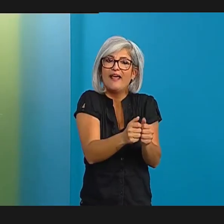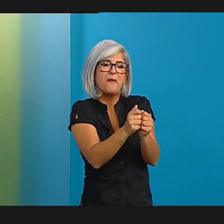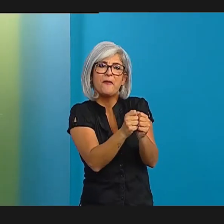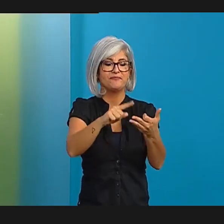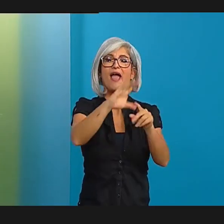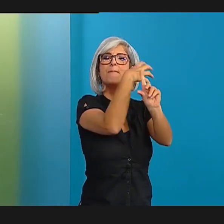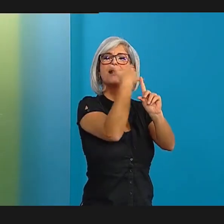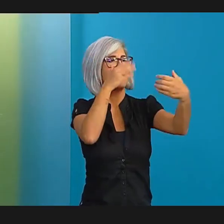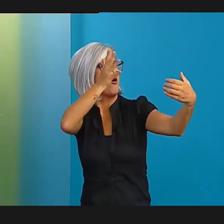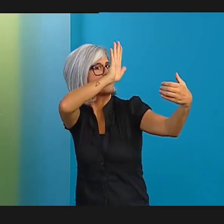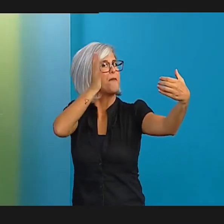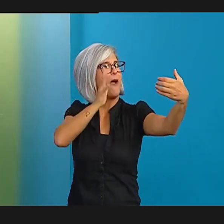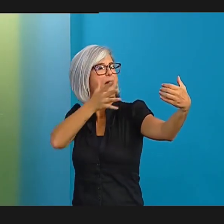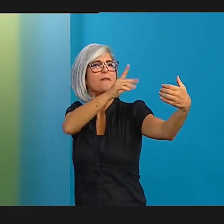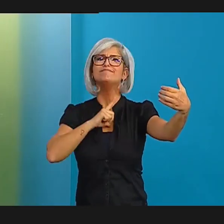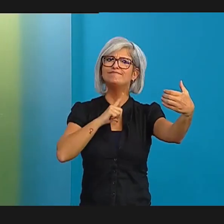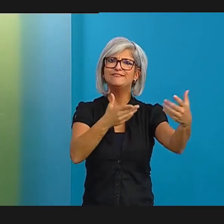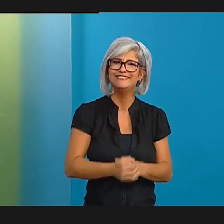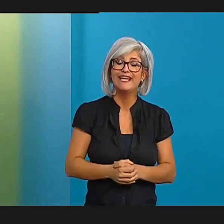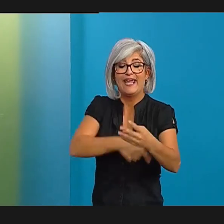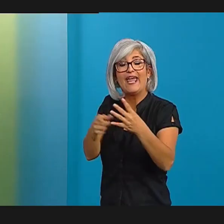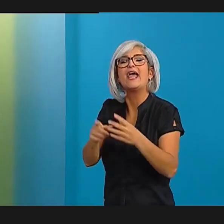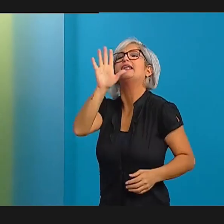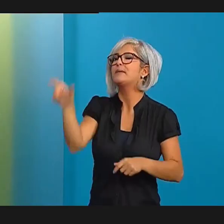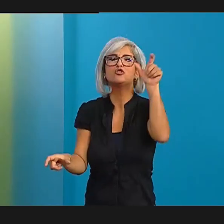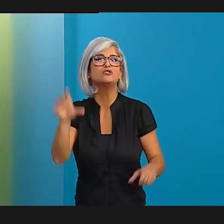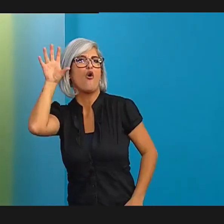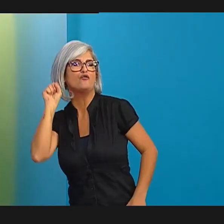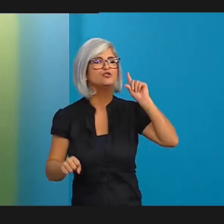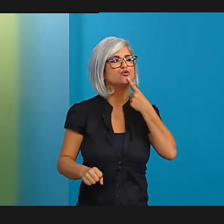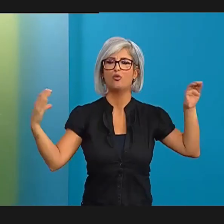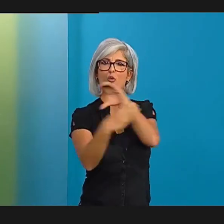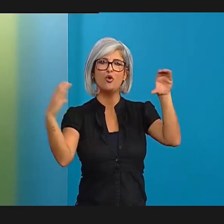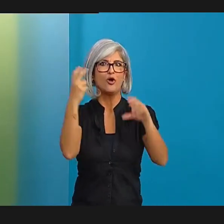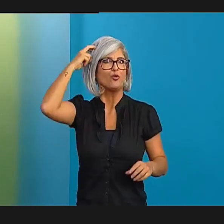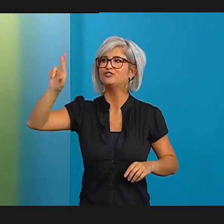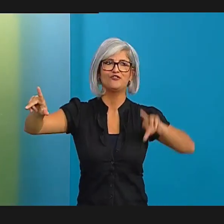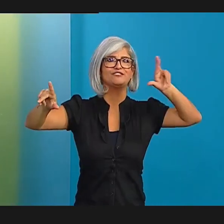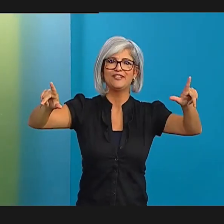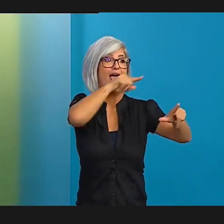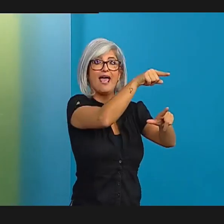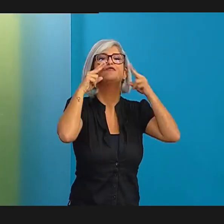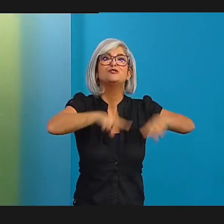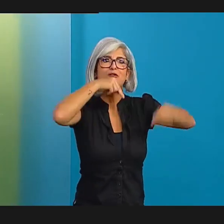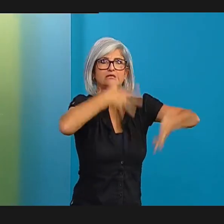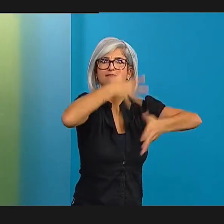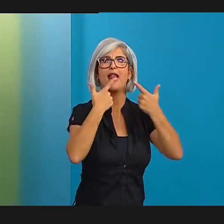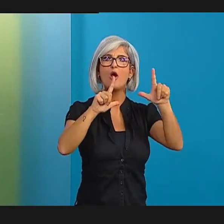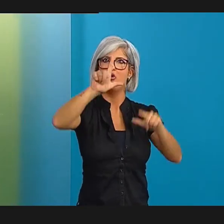fato, somente atender o telefone seria dificuldade, mas a comunicação poderia se dar por e-mail ou por vídeo. Vejam só, o surdo e o ouvinte apresentam 5 culturas diferentes, sobretudo